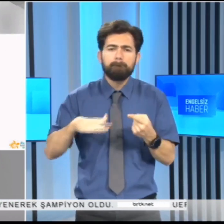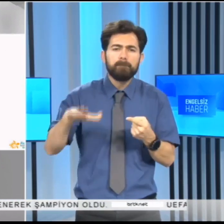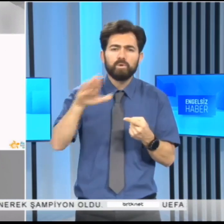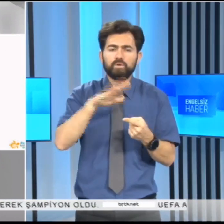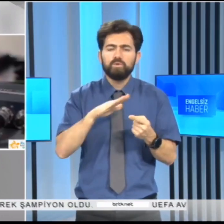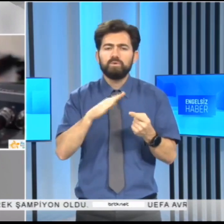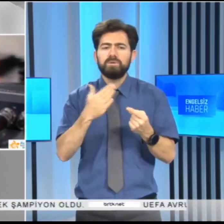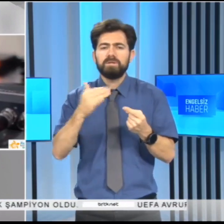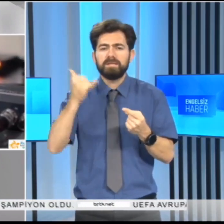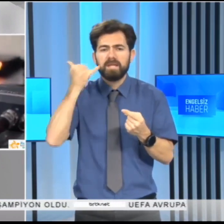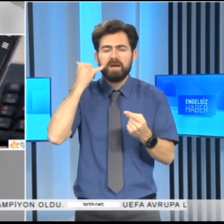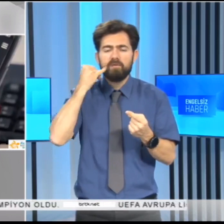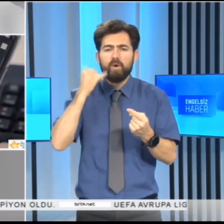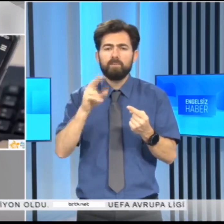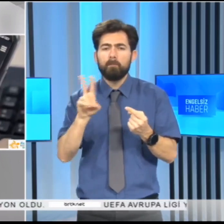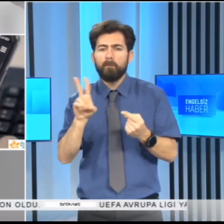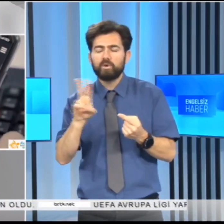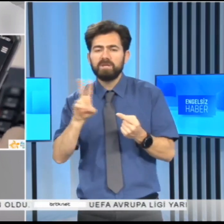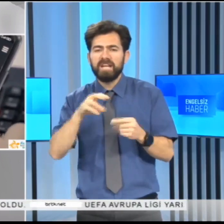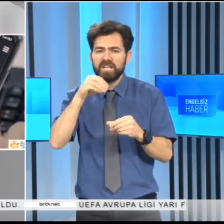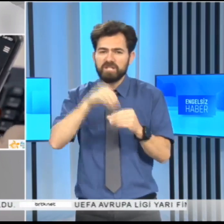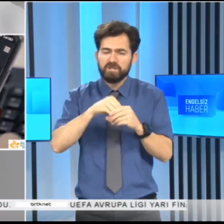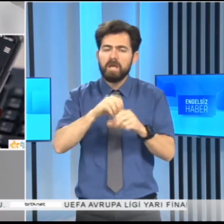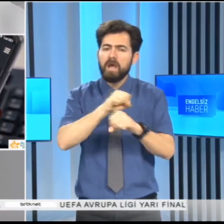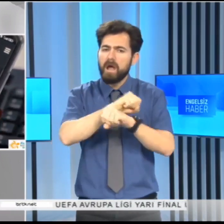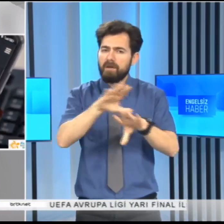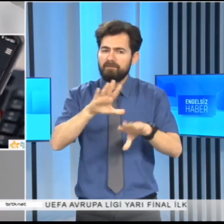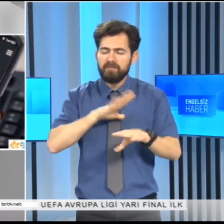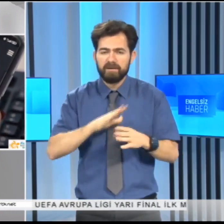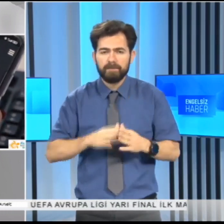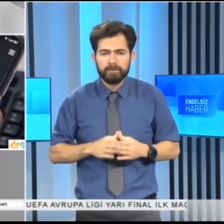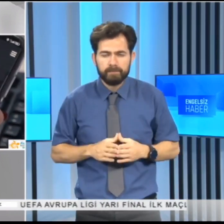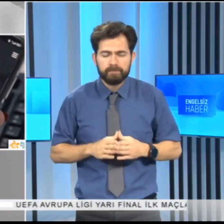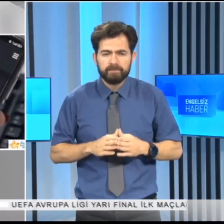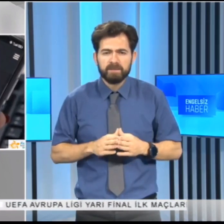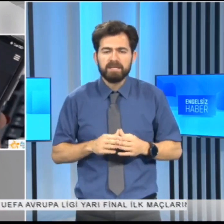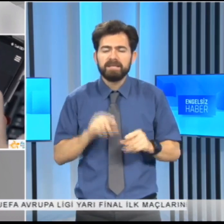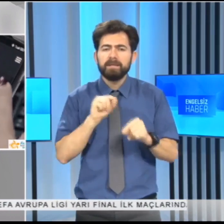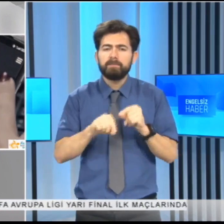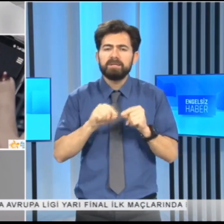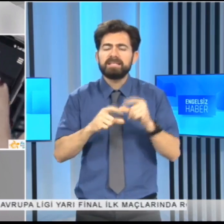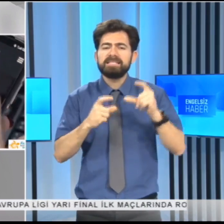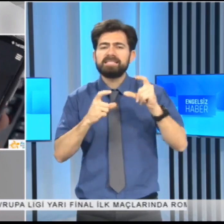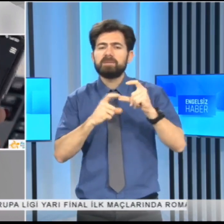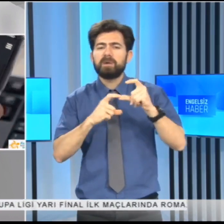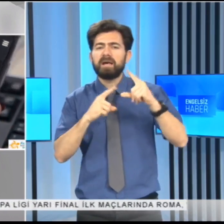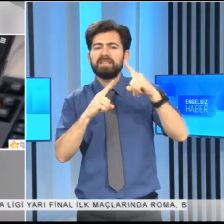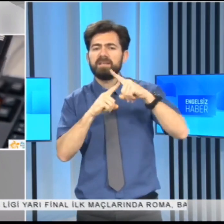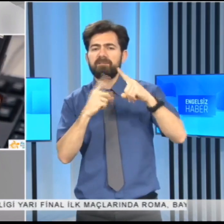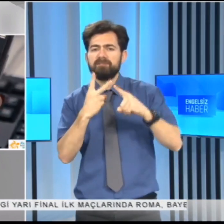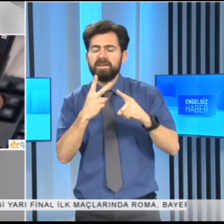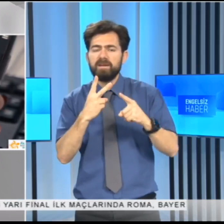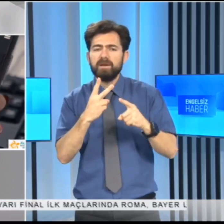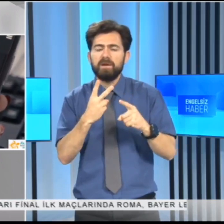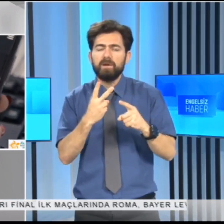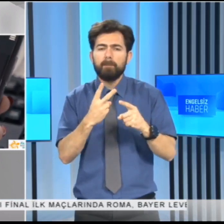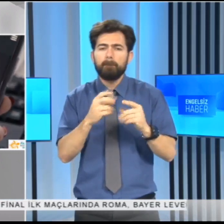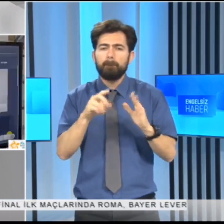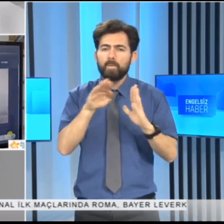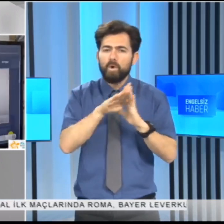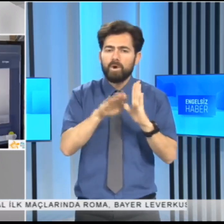tüm telefon markalarının mağazalarında da yerini aldı. Kuzey Kıbrıs Smart TV